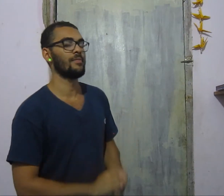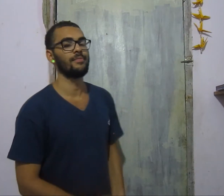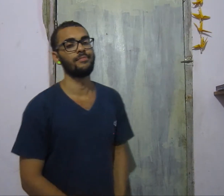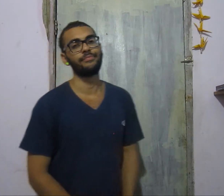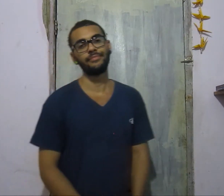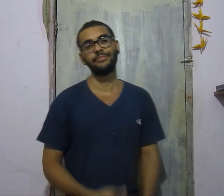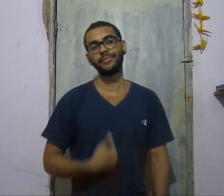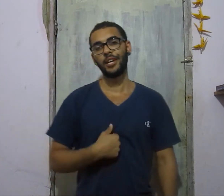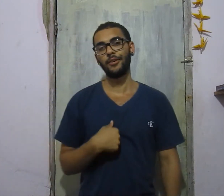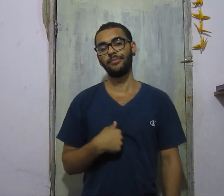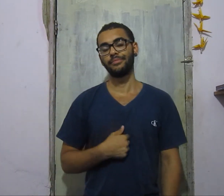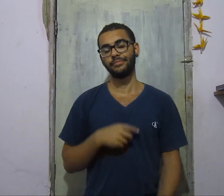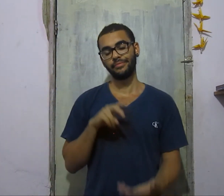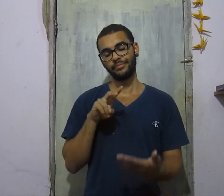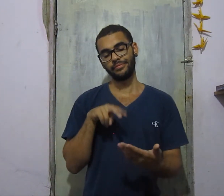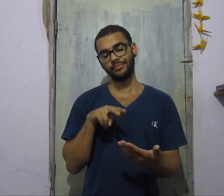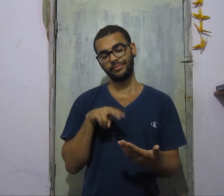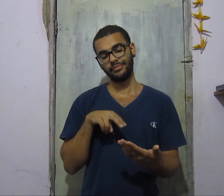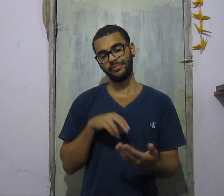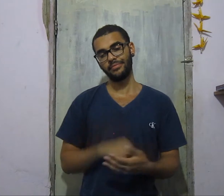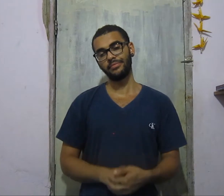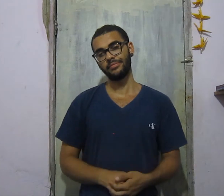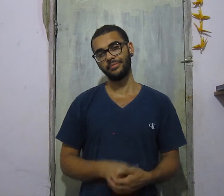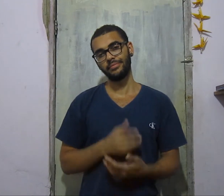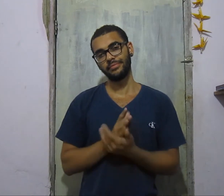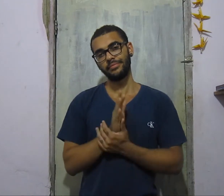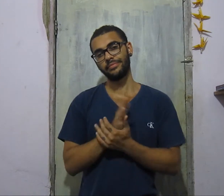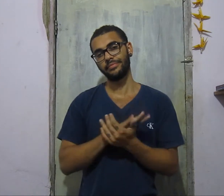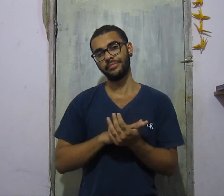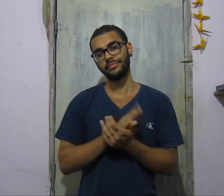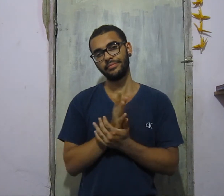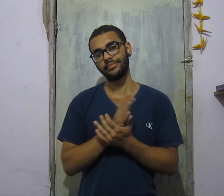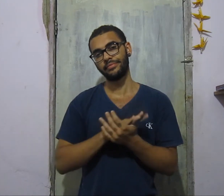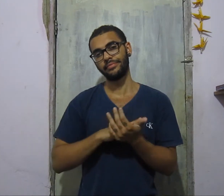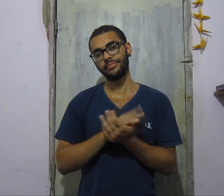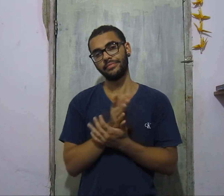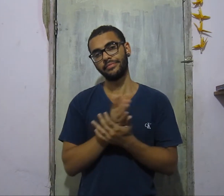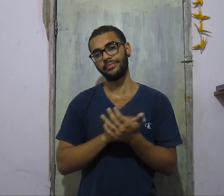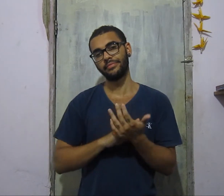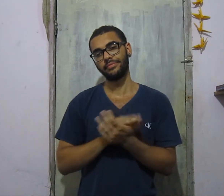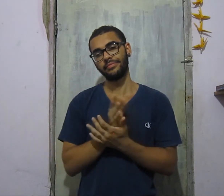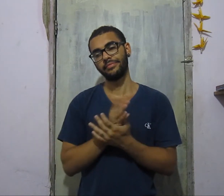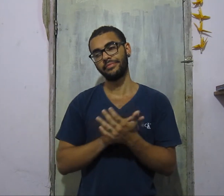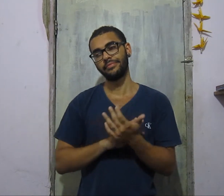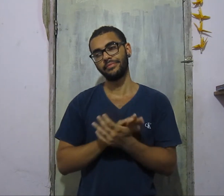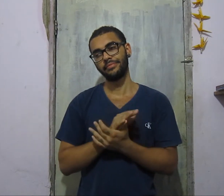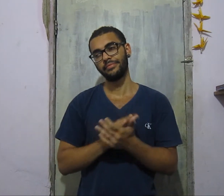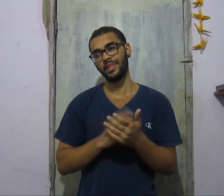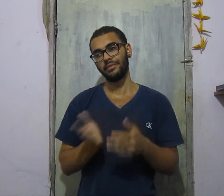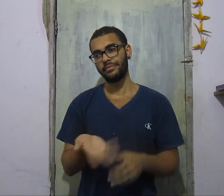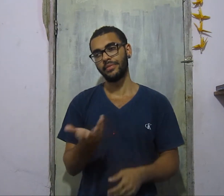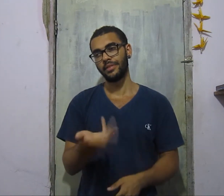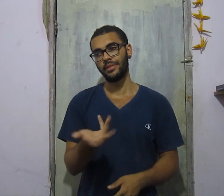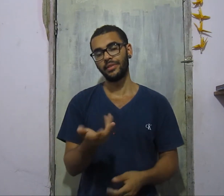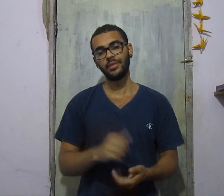adoro ela. E eu tava tipo: ah, é sério? Nossa, que chato. Vamos logo andar com